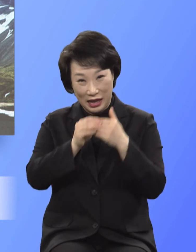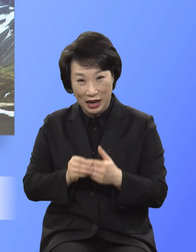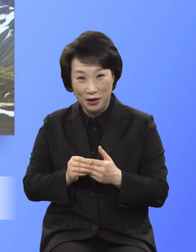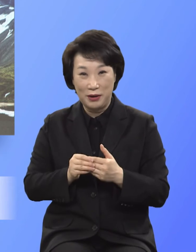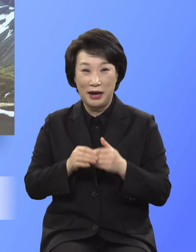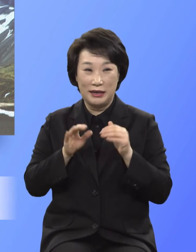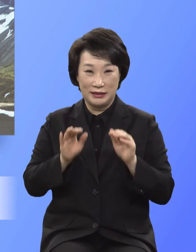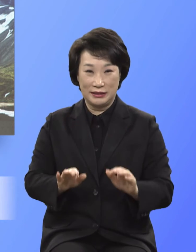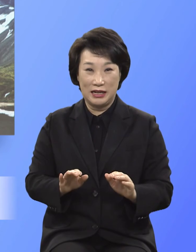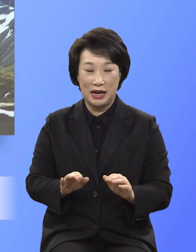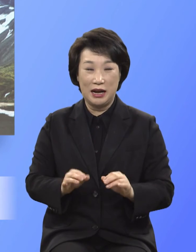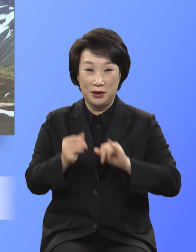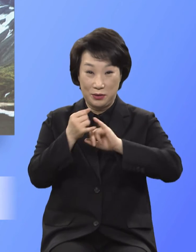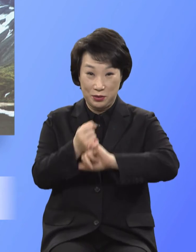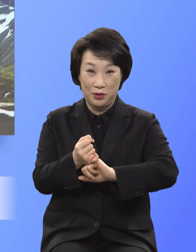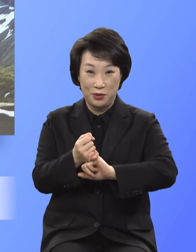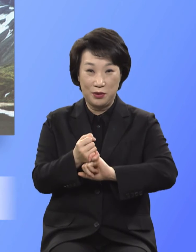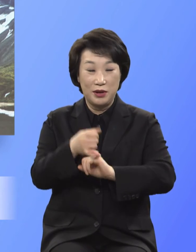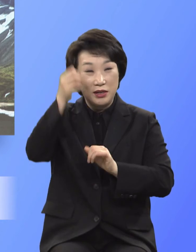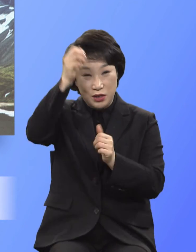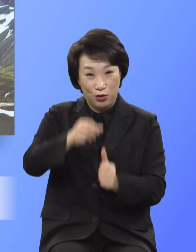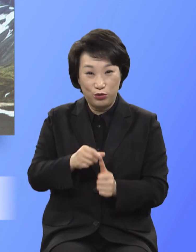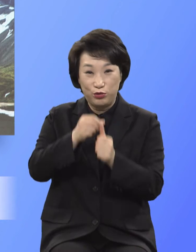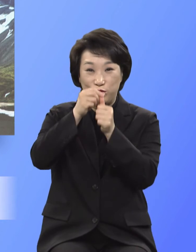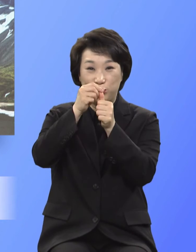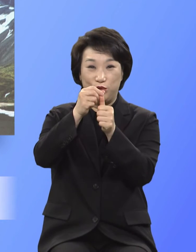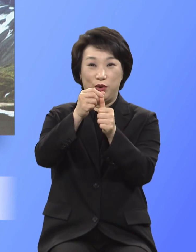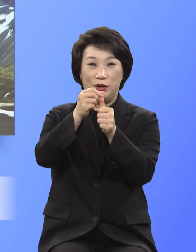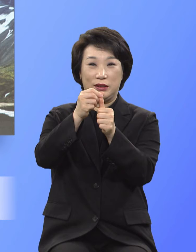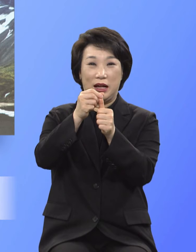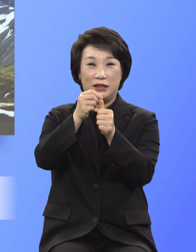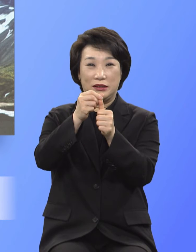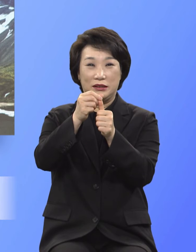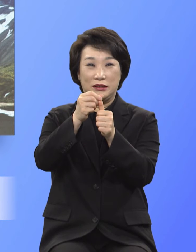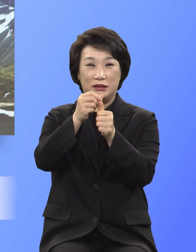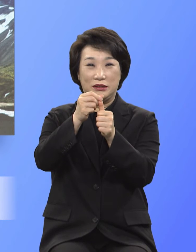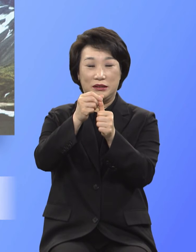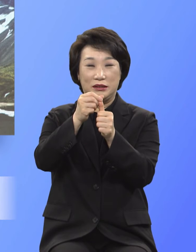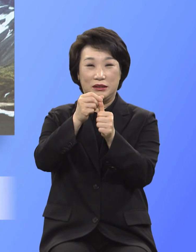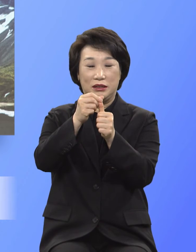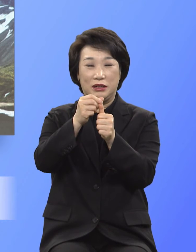찾아내서 기어이 살려내고야만은